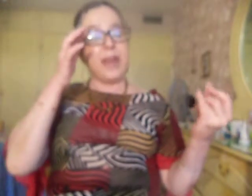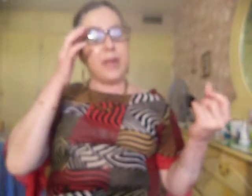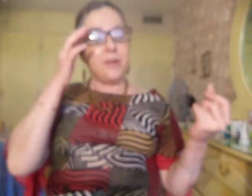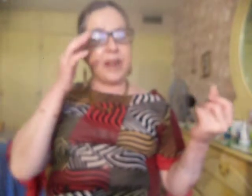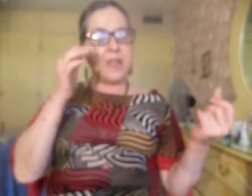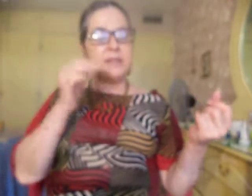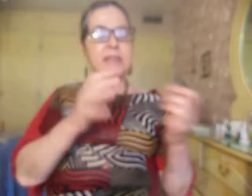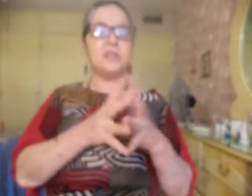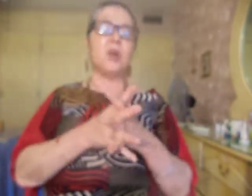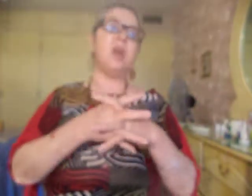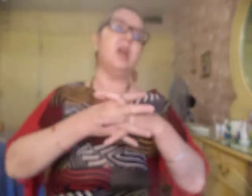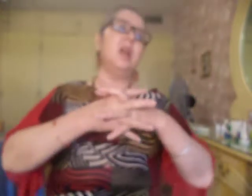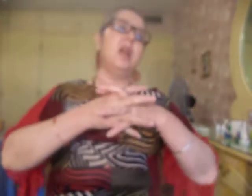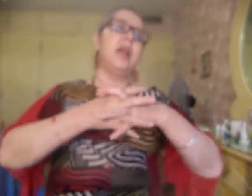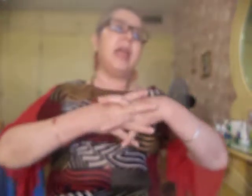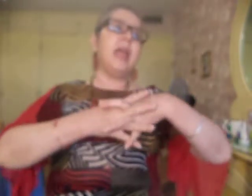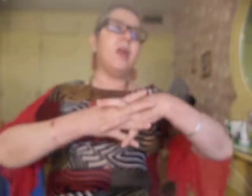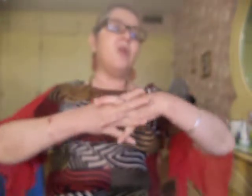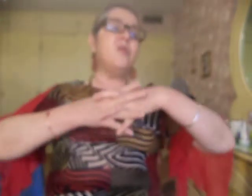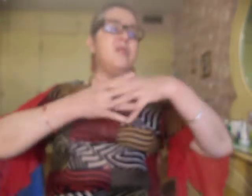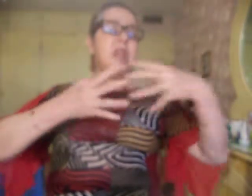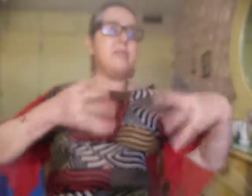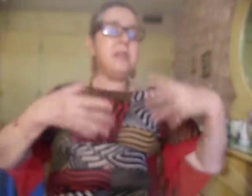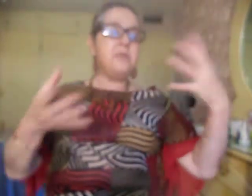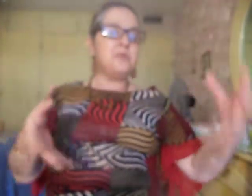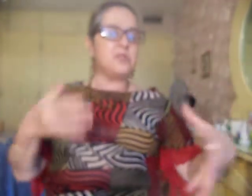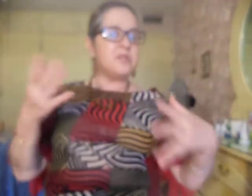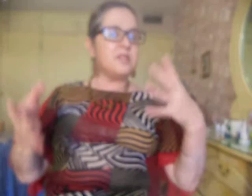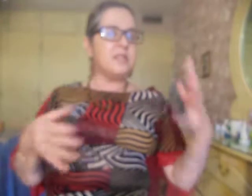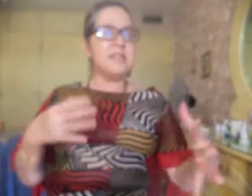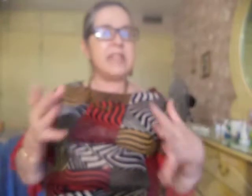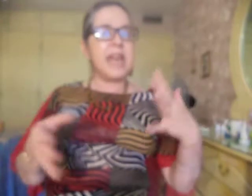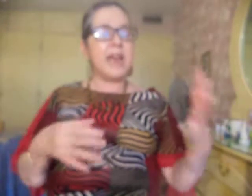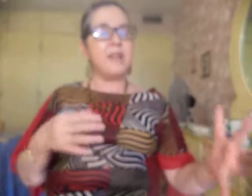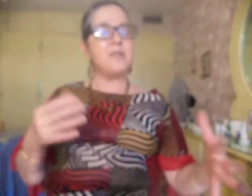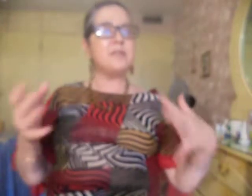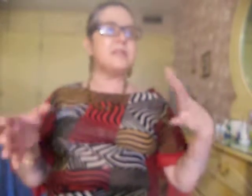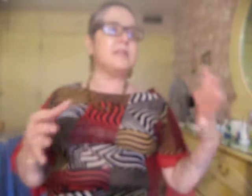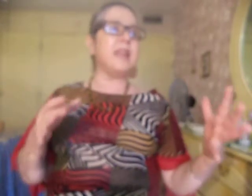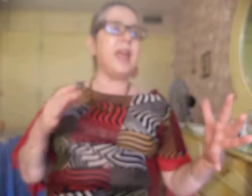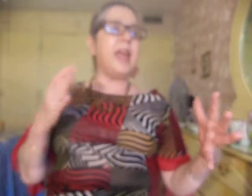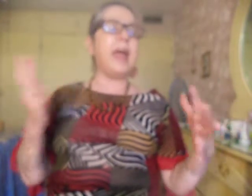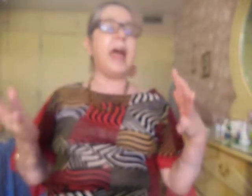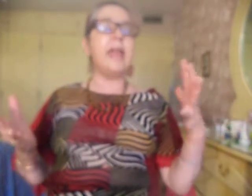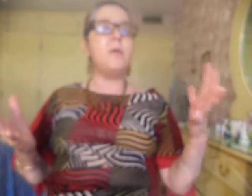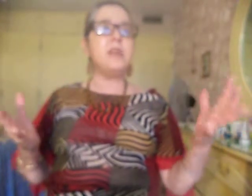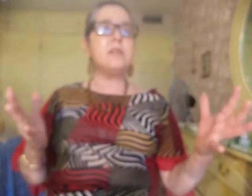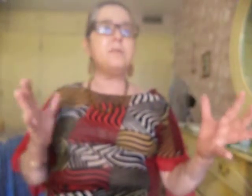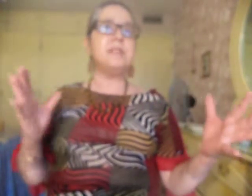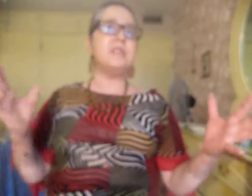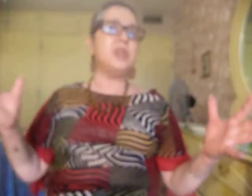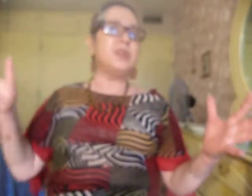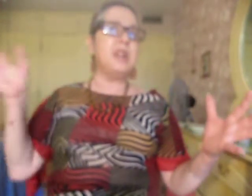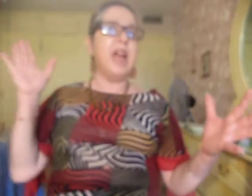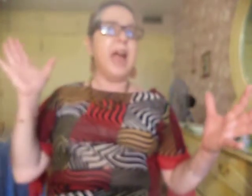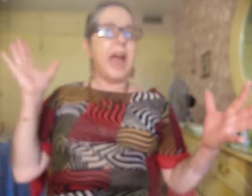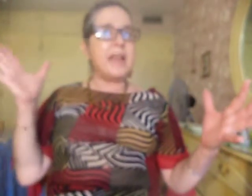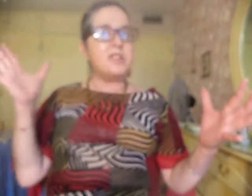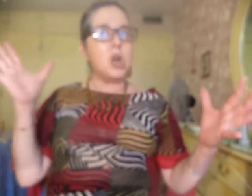moderados rayos del sol, con 10 minutos diarios que haya una exposición al sol,